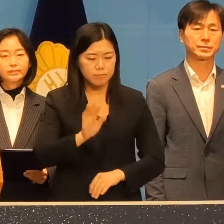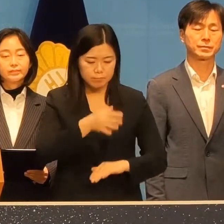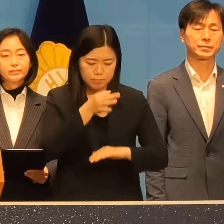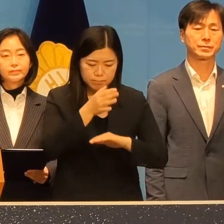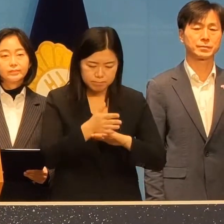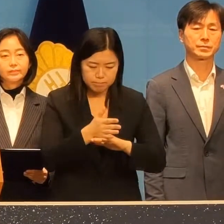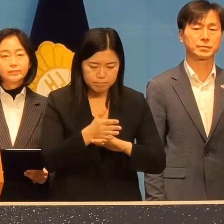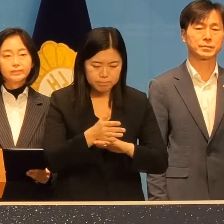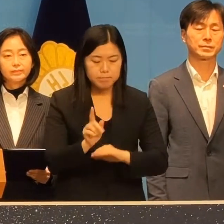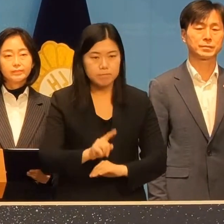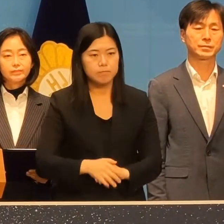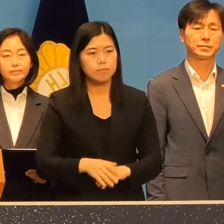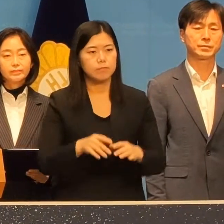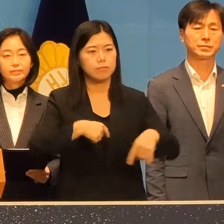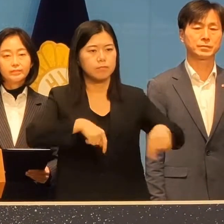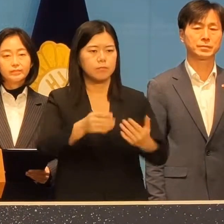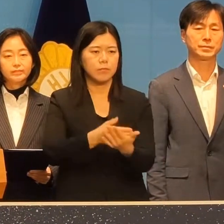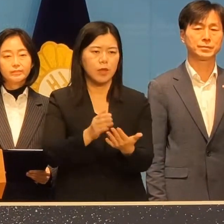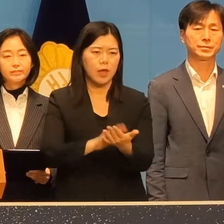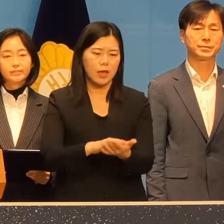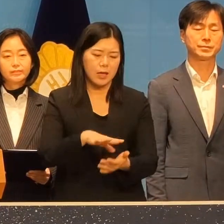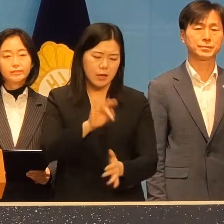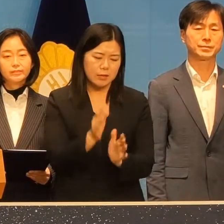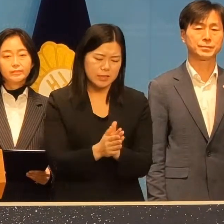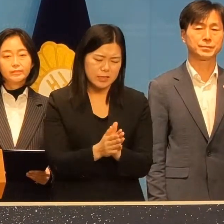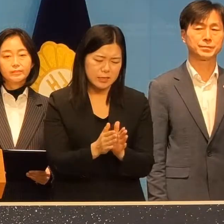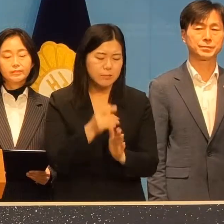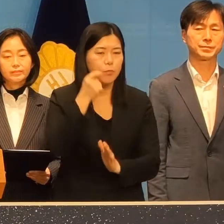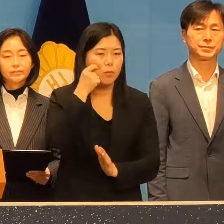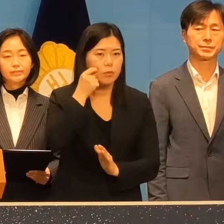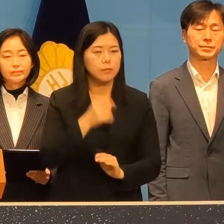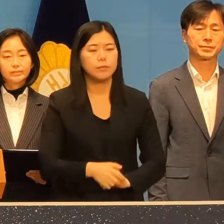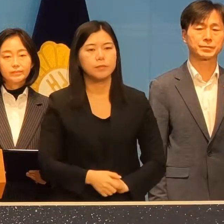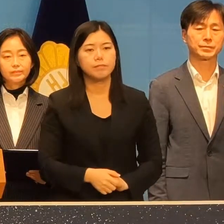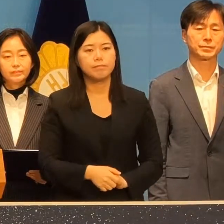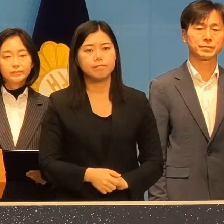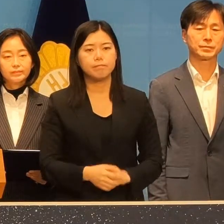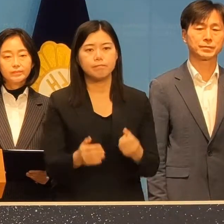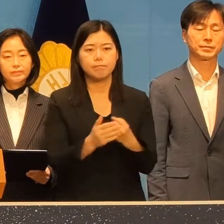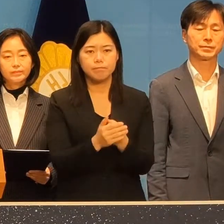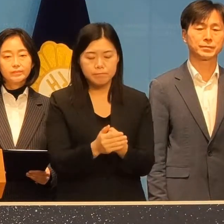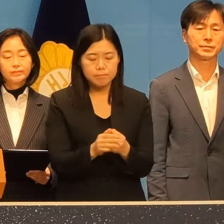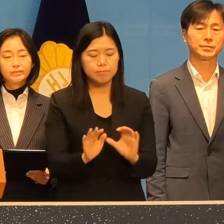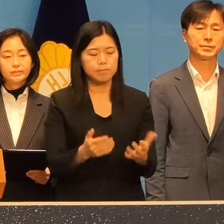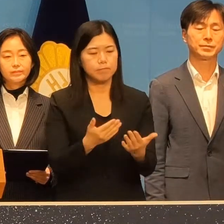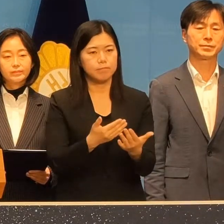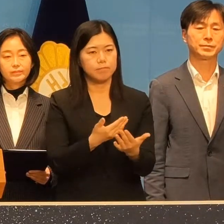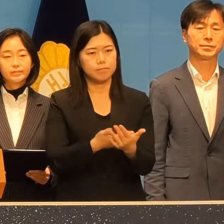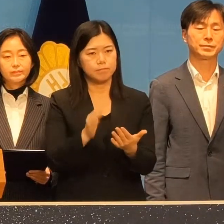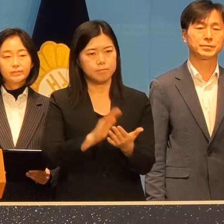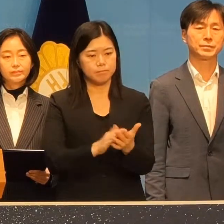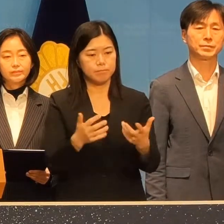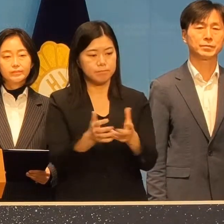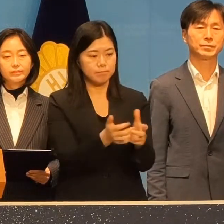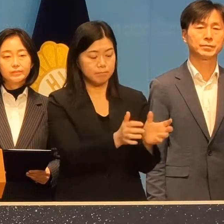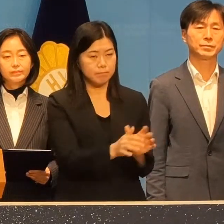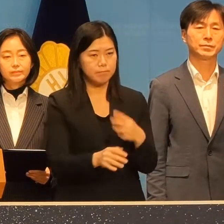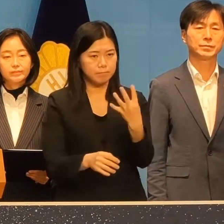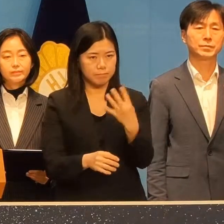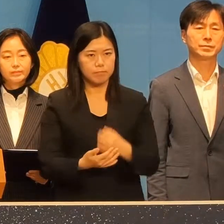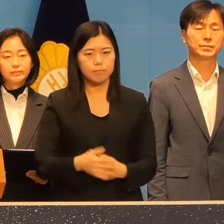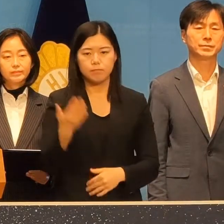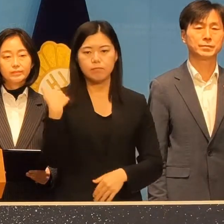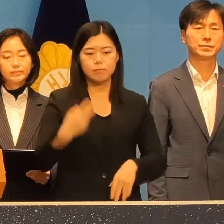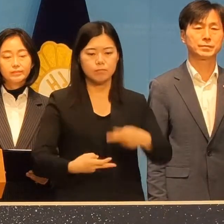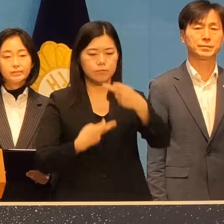송구하게도 정치개혁의 첫발조차 떼지 못한 상황입니다. 이에 개혁진보사당은 지난 12일에